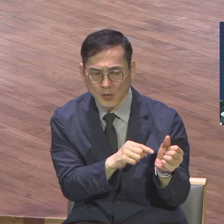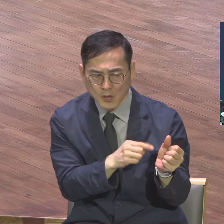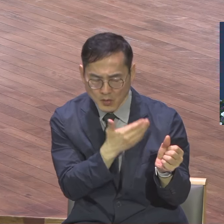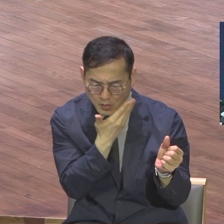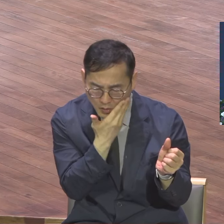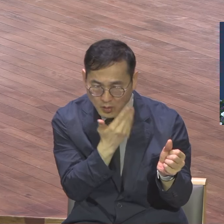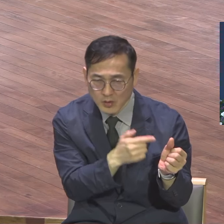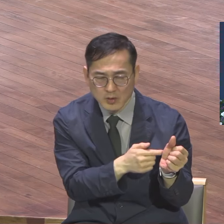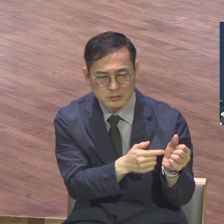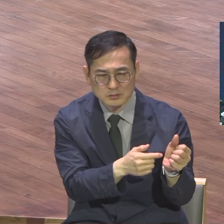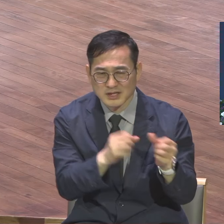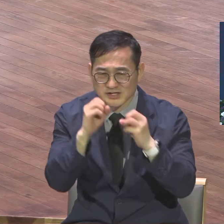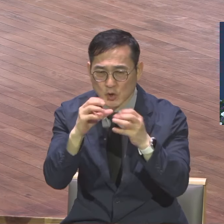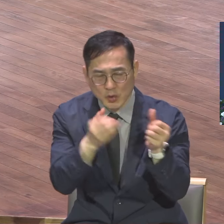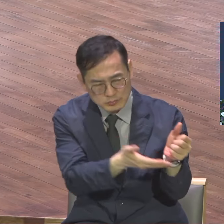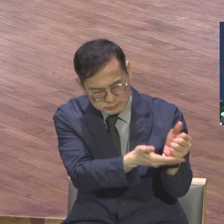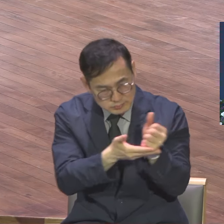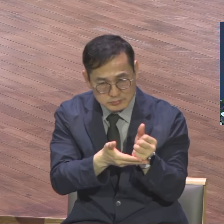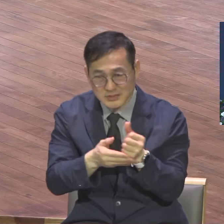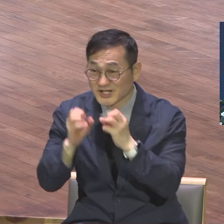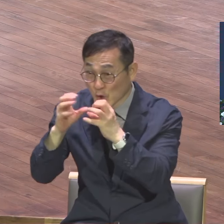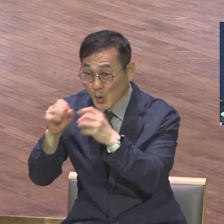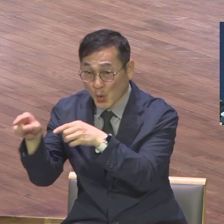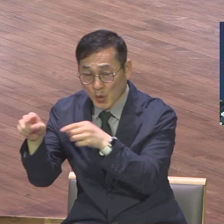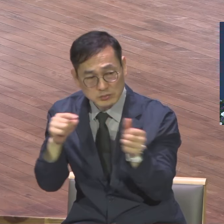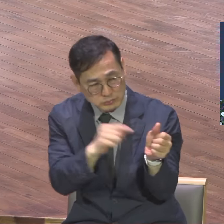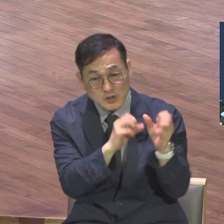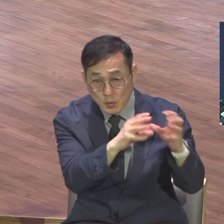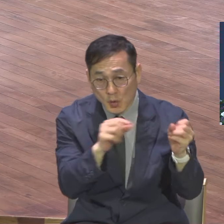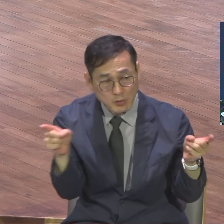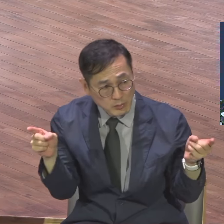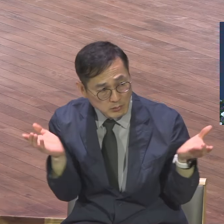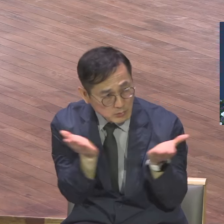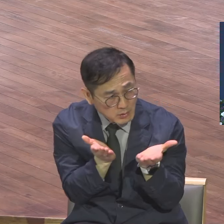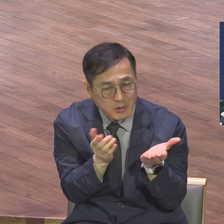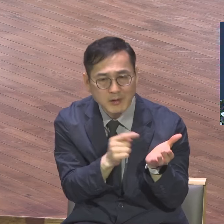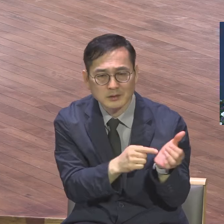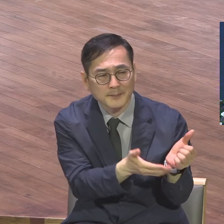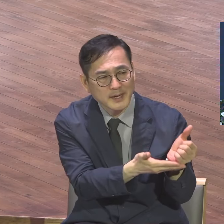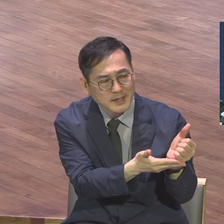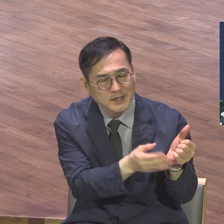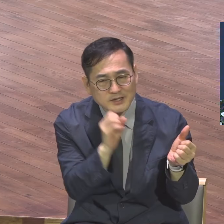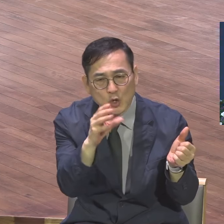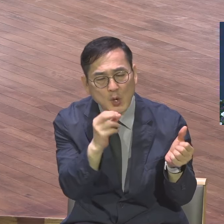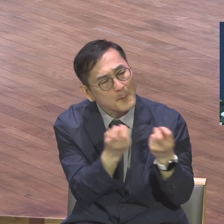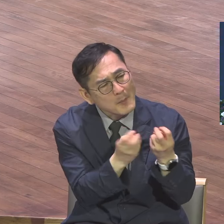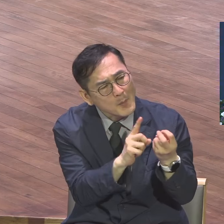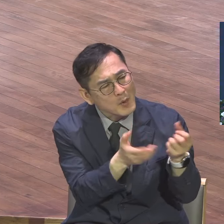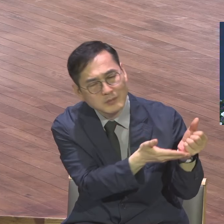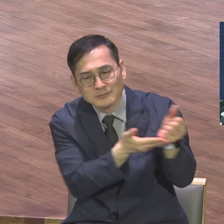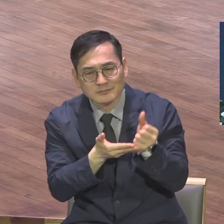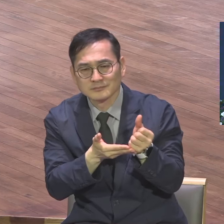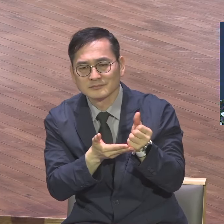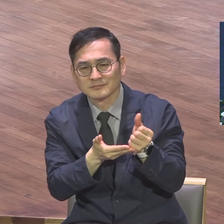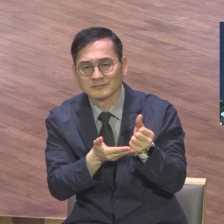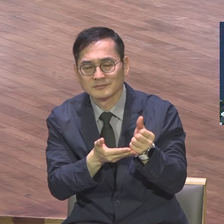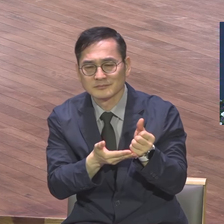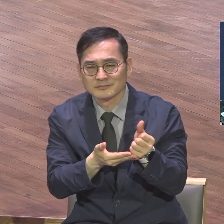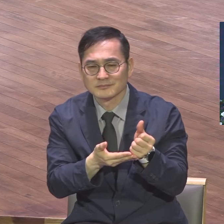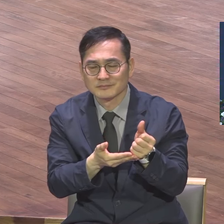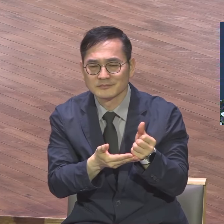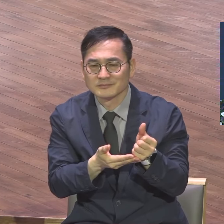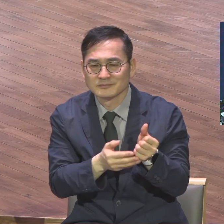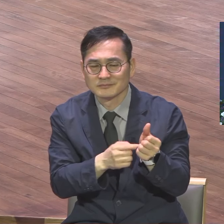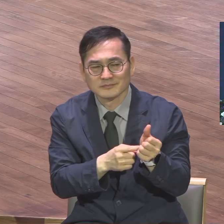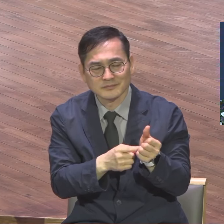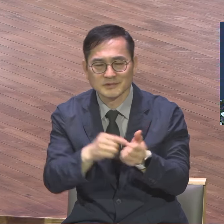꼭 설교를 선교하는 교회라서 꼭 선교에 대한 도전을 한번 좋겠다 싶어서 3부 예배 되니까 여러분 많이 참석하셔서